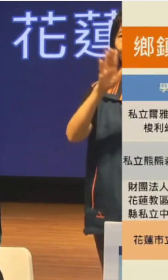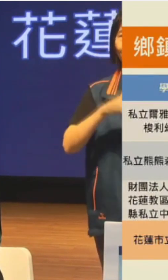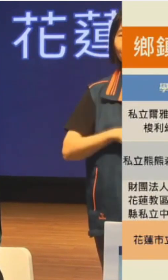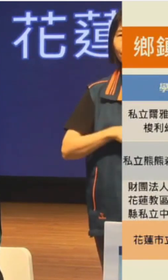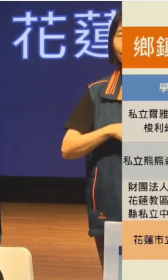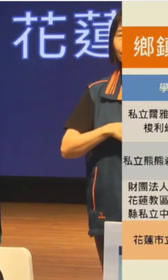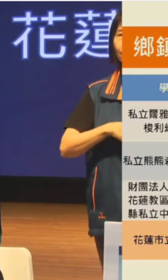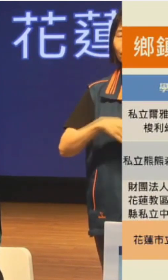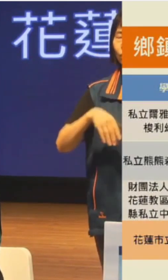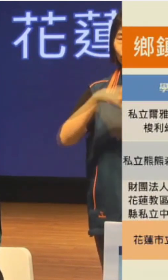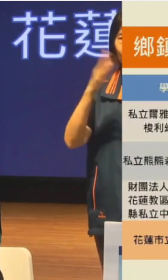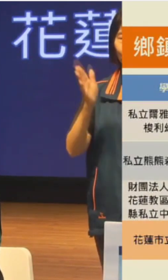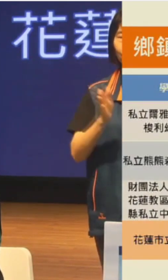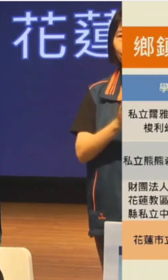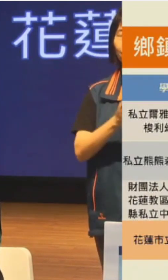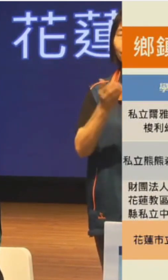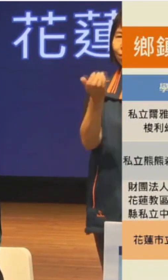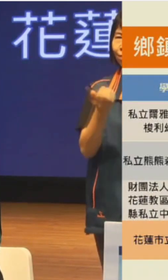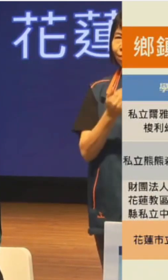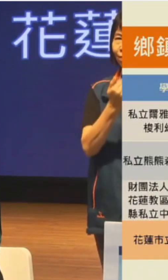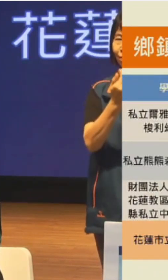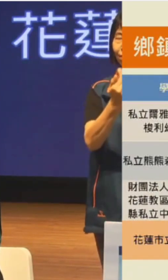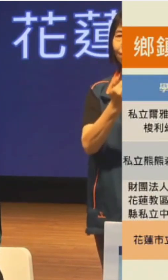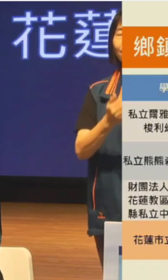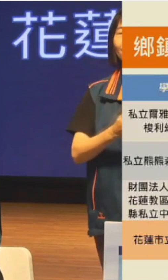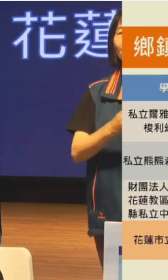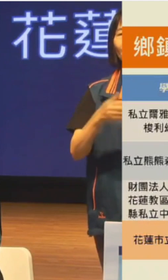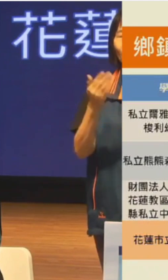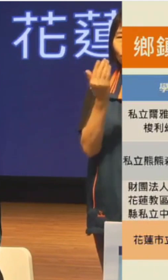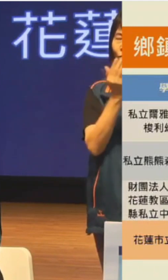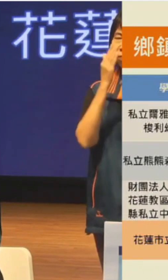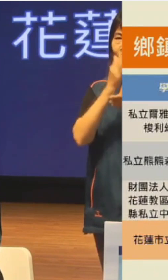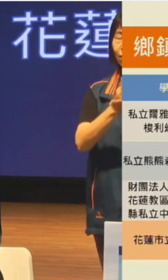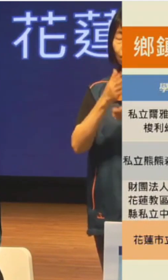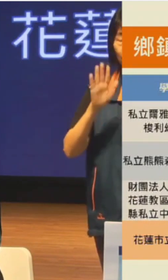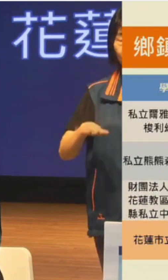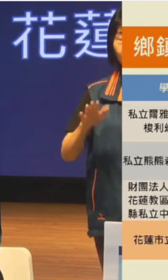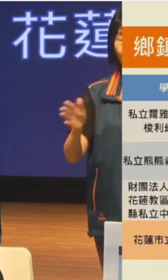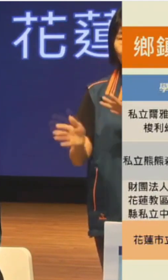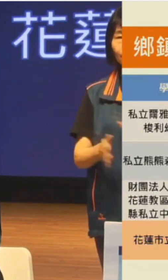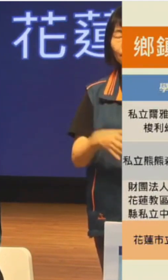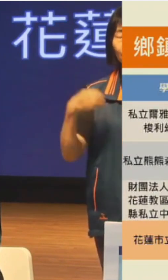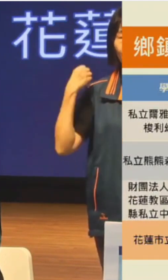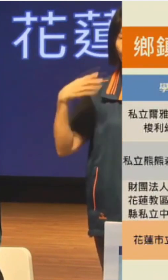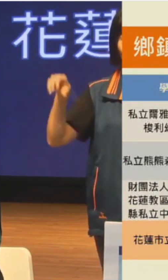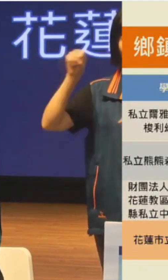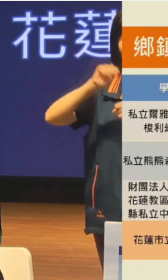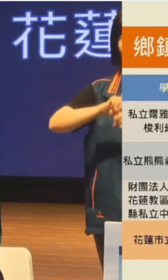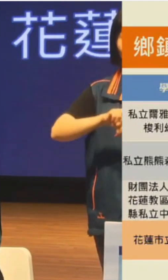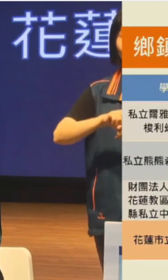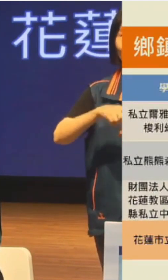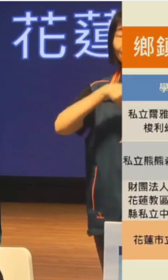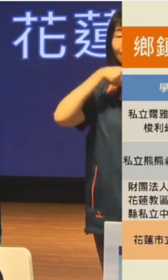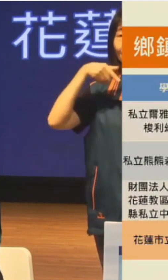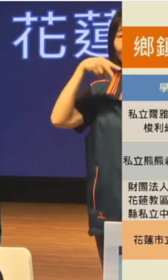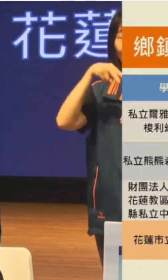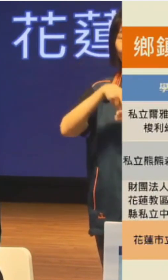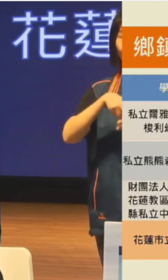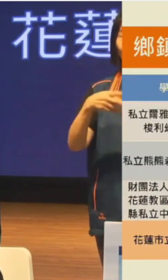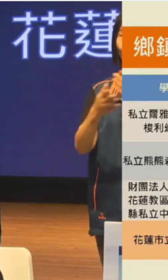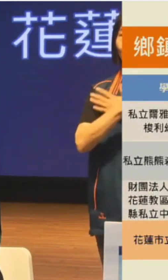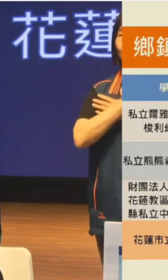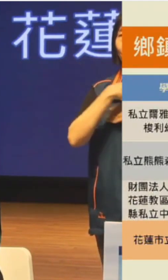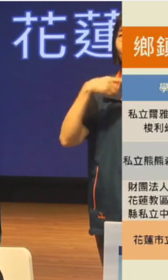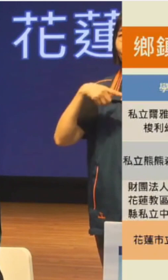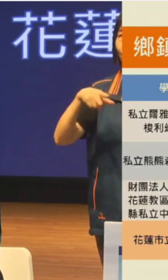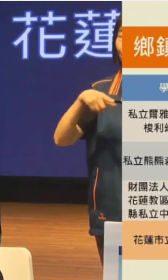以全员是采预防性停课。那今天另外新增的还有私立的综合幼儿园，那综